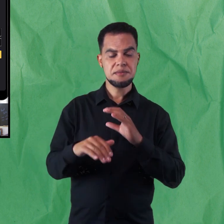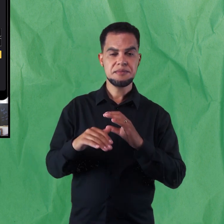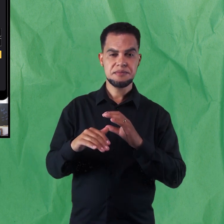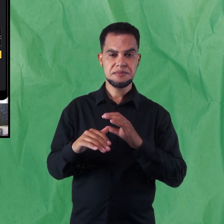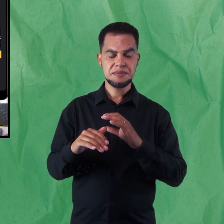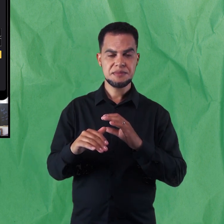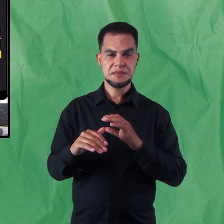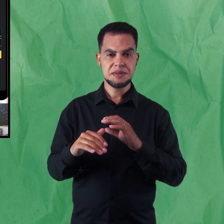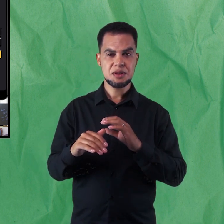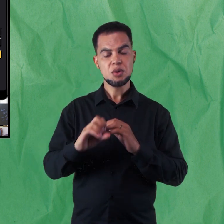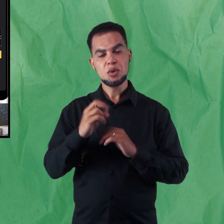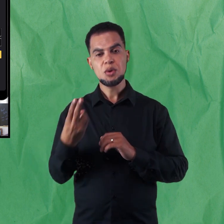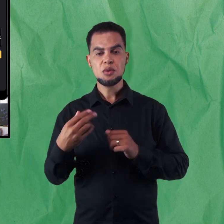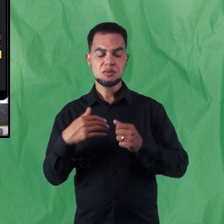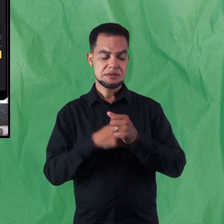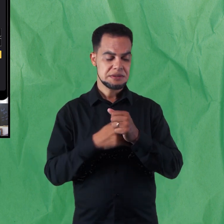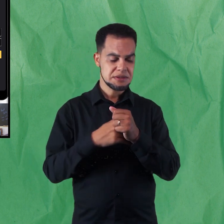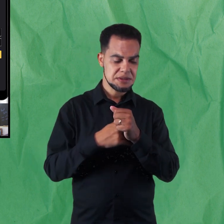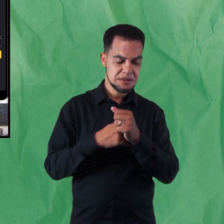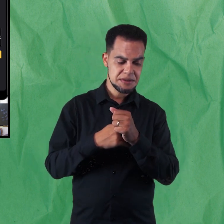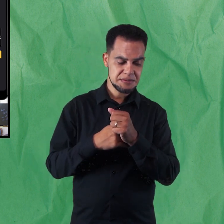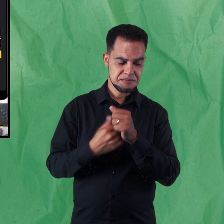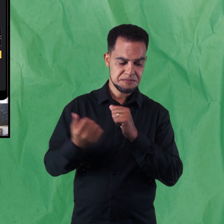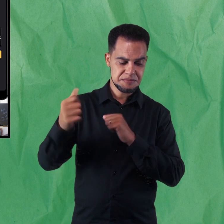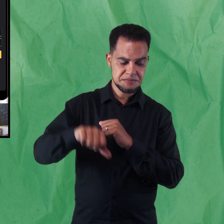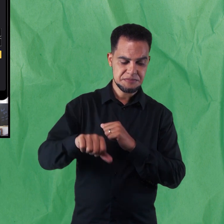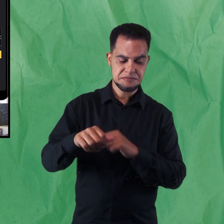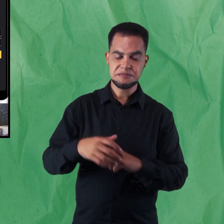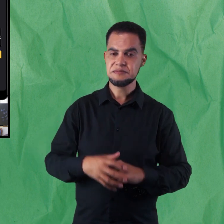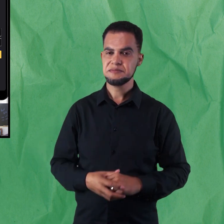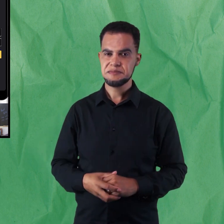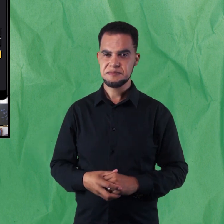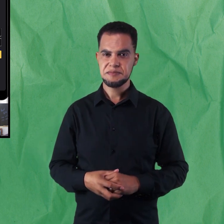E-mail ou senha inválido.